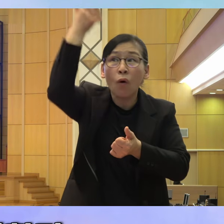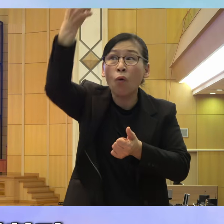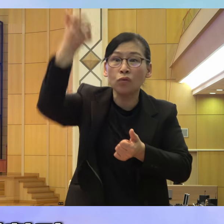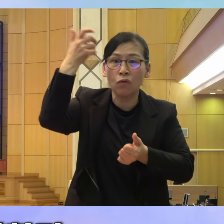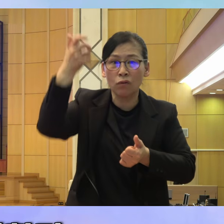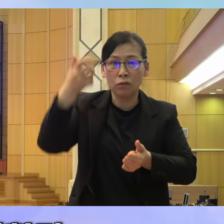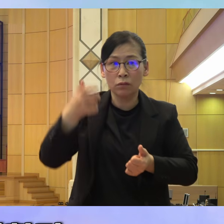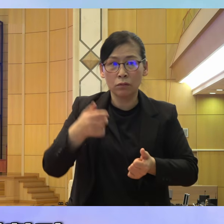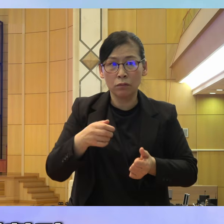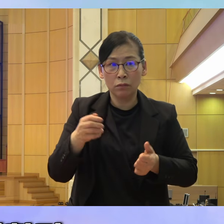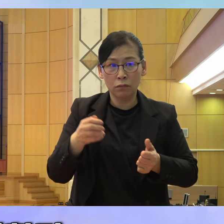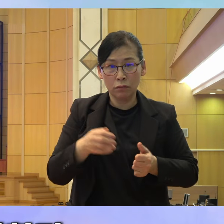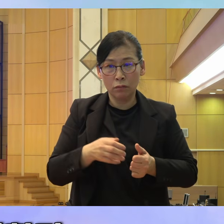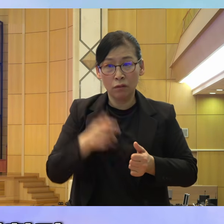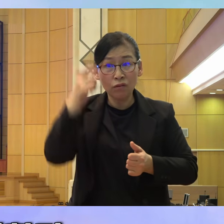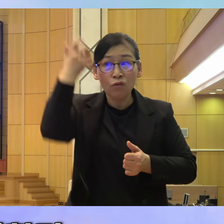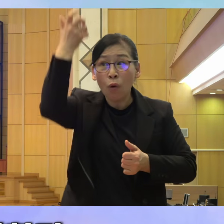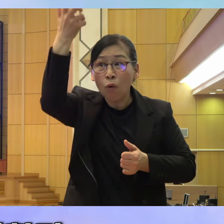모르고 그냥